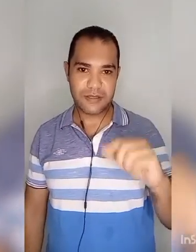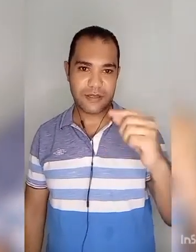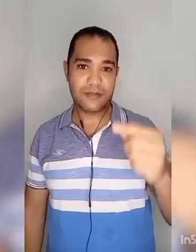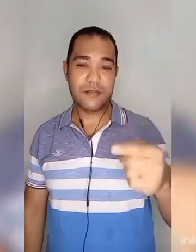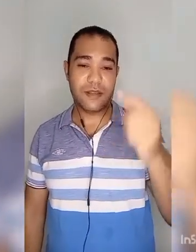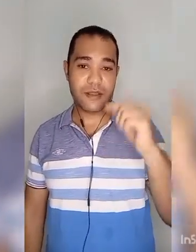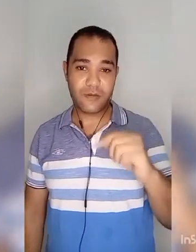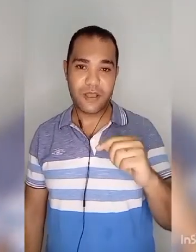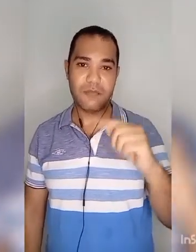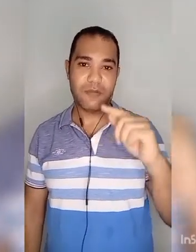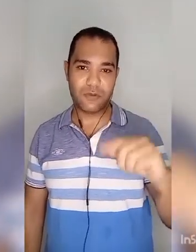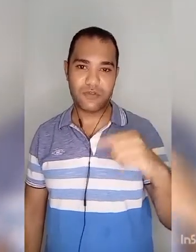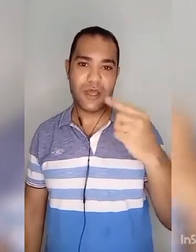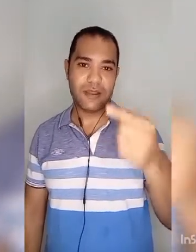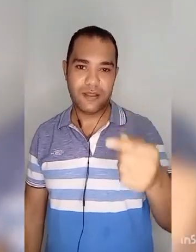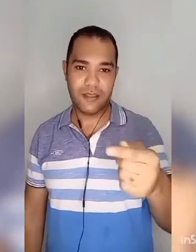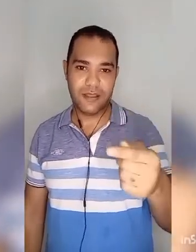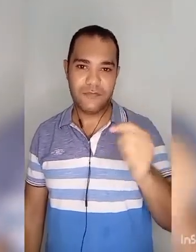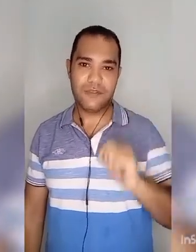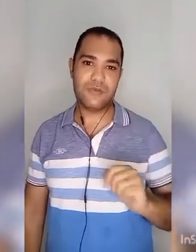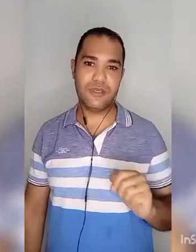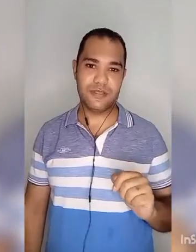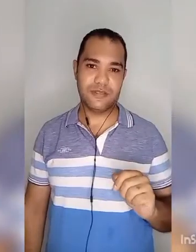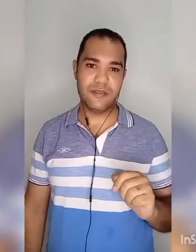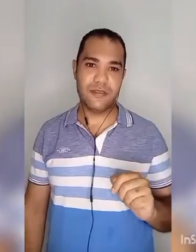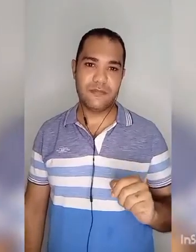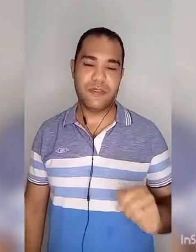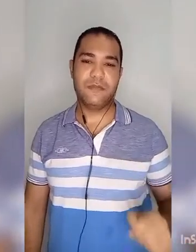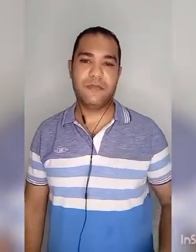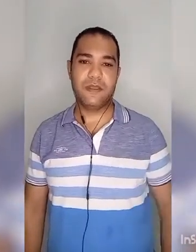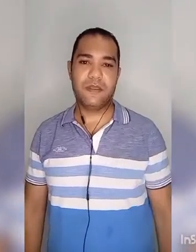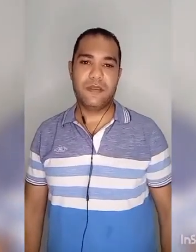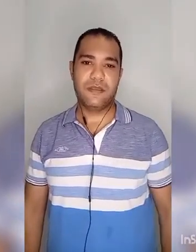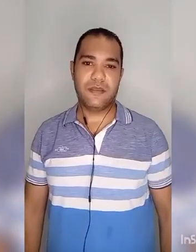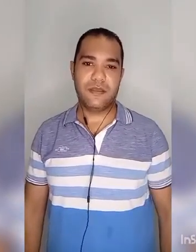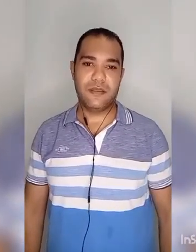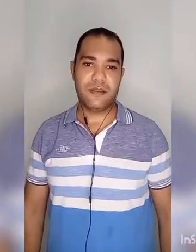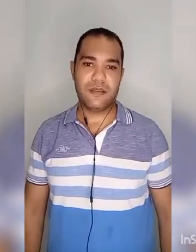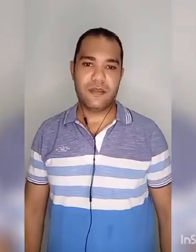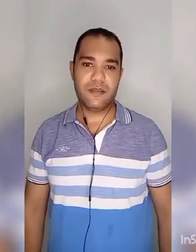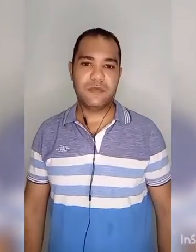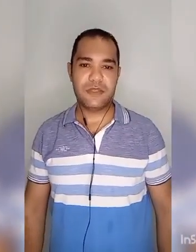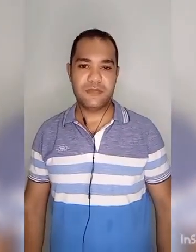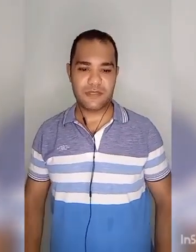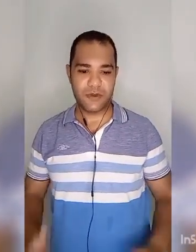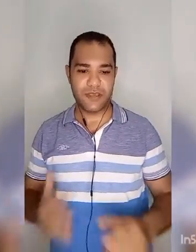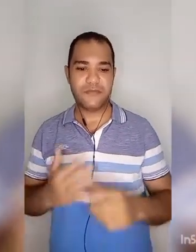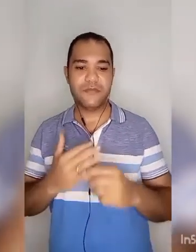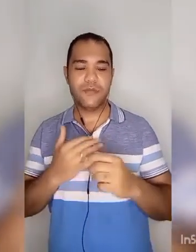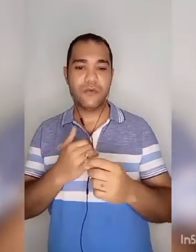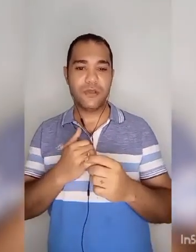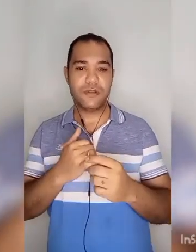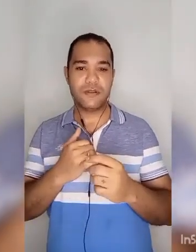ياريت نراجعه قبل ما نخش على الفيديو الجديد. طيب نبتدي بالزواحف. نقول